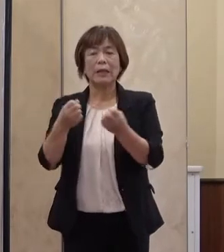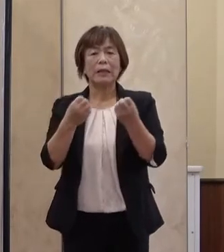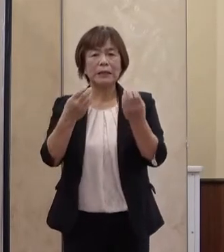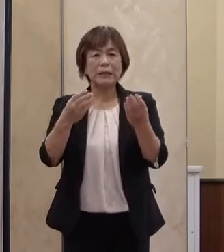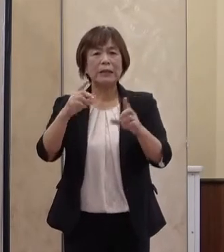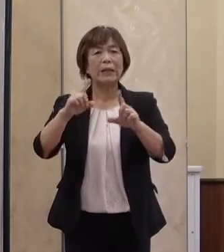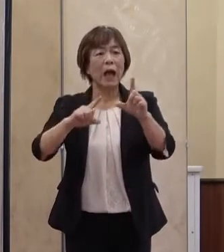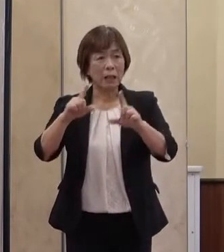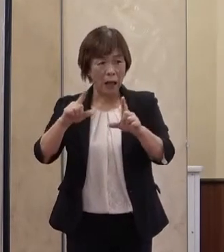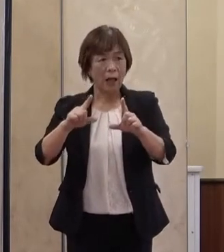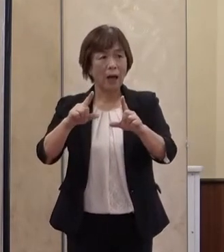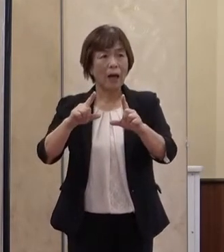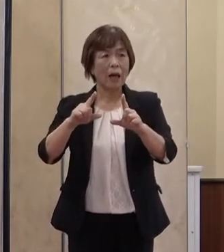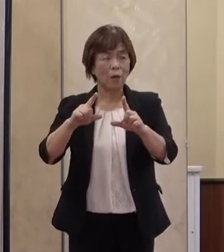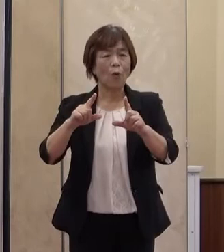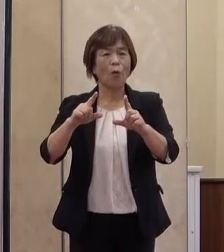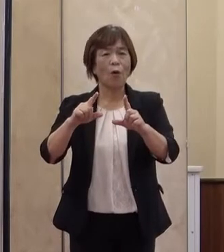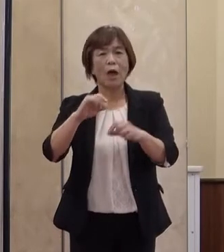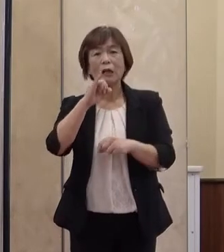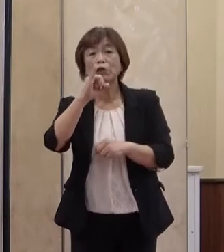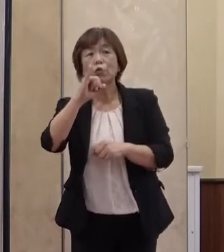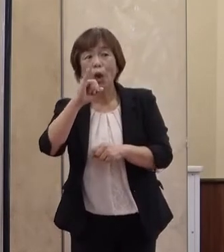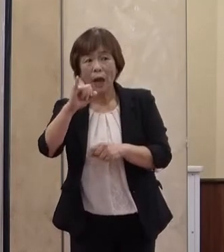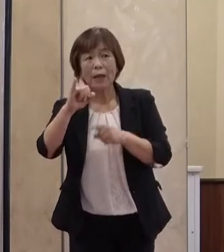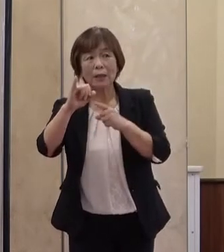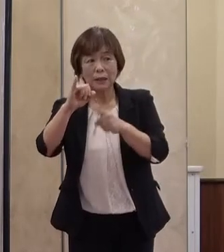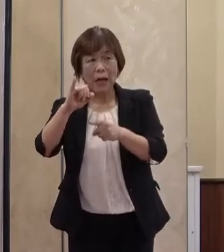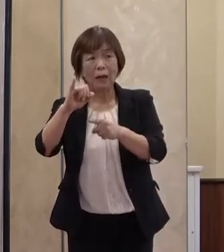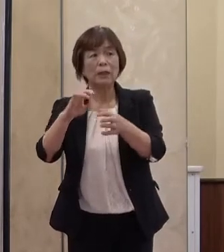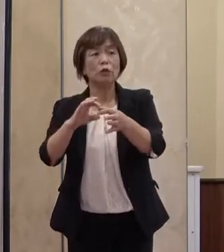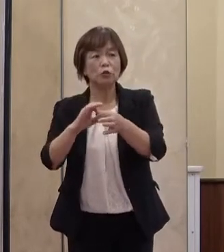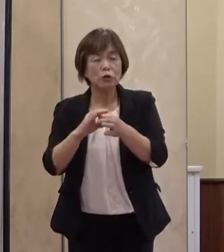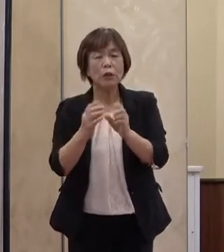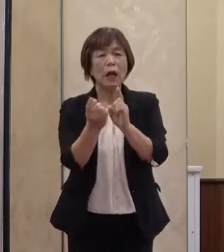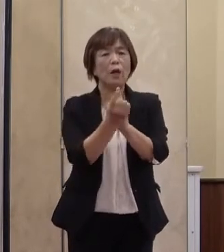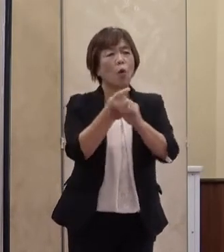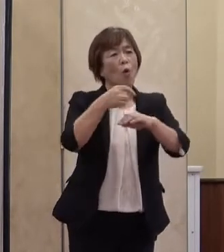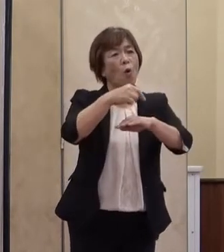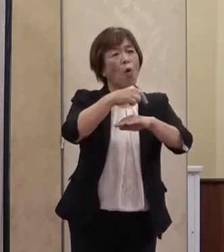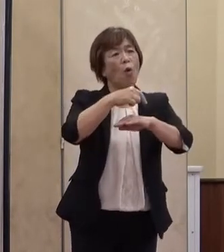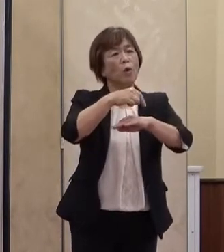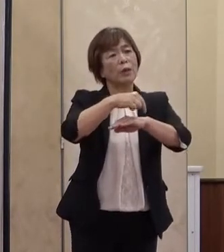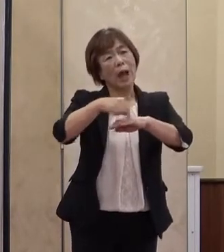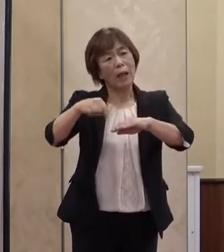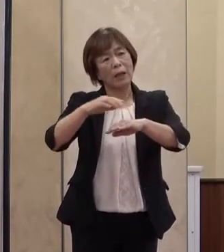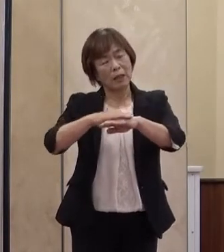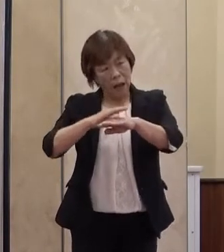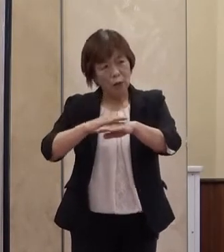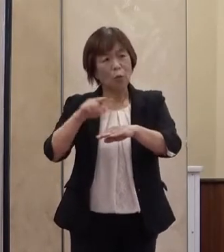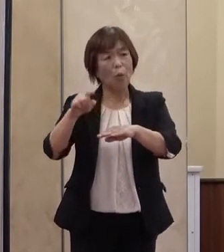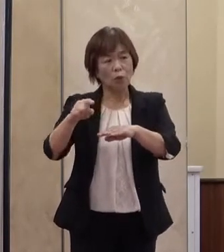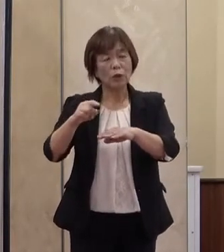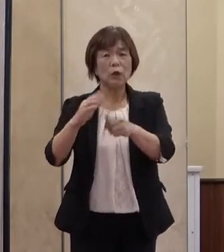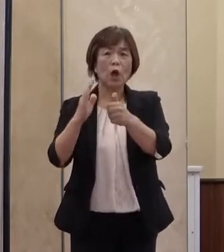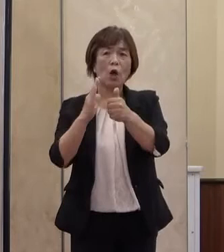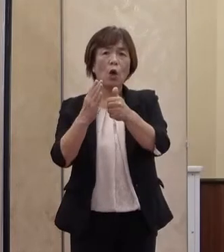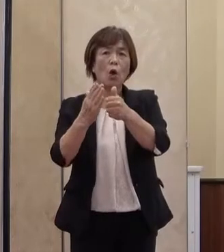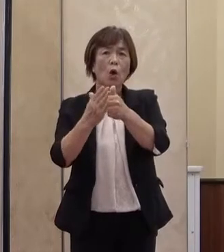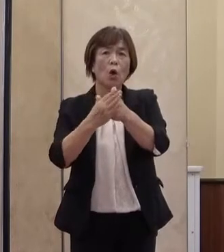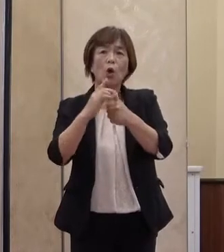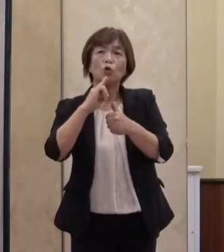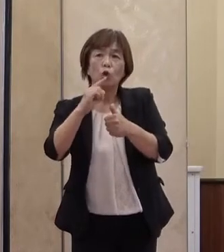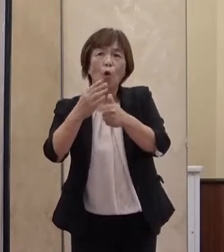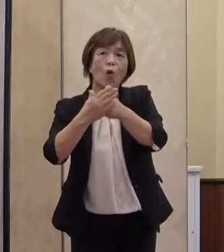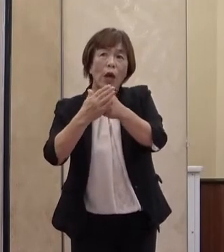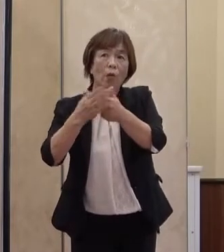新型のそのインフルエンザについての対応ということで、その助言というのをしても